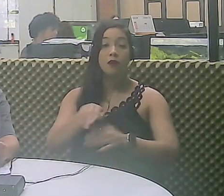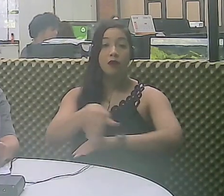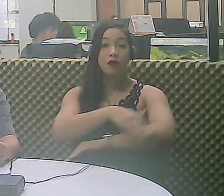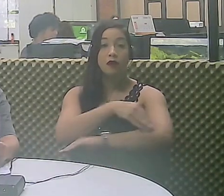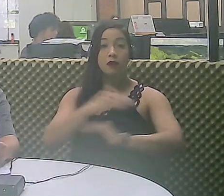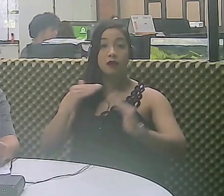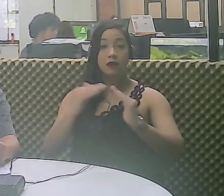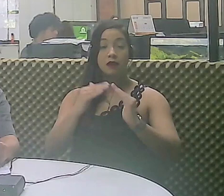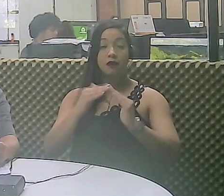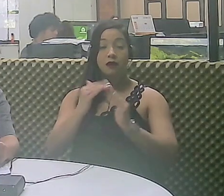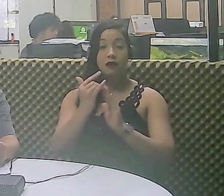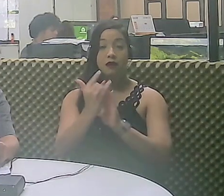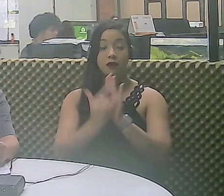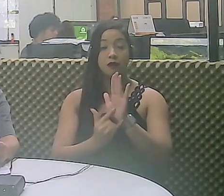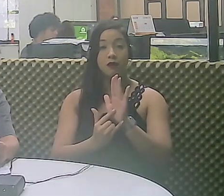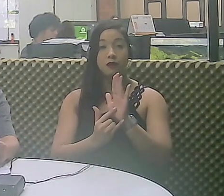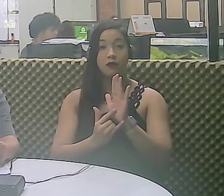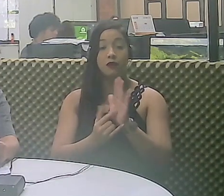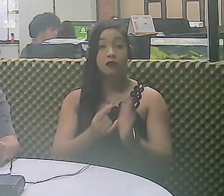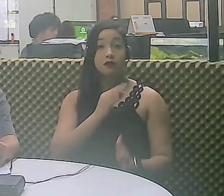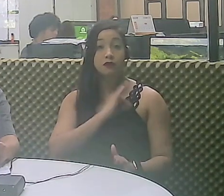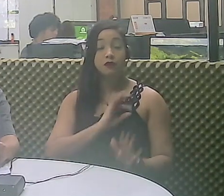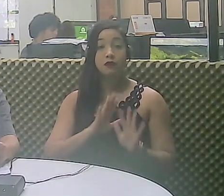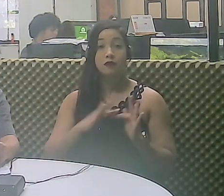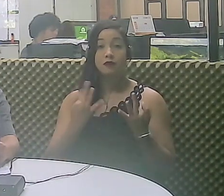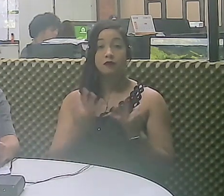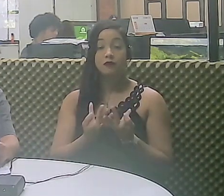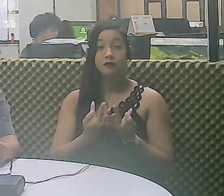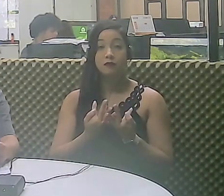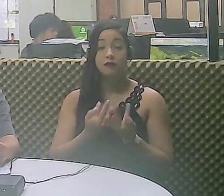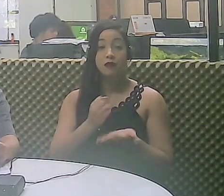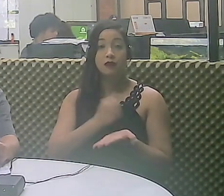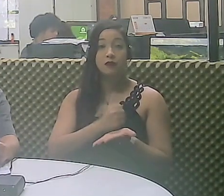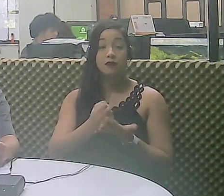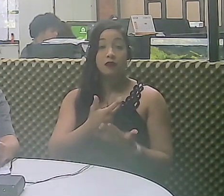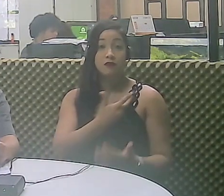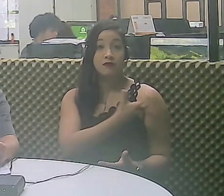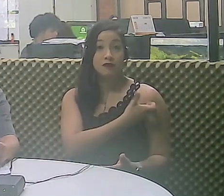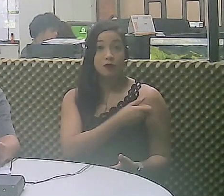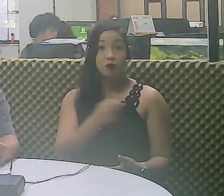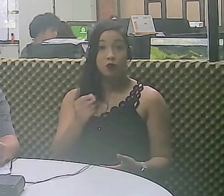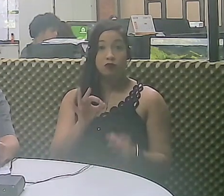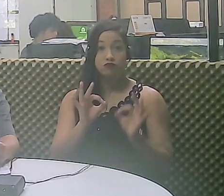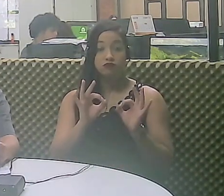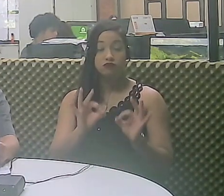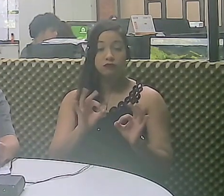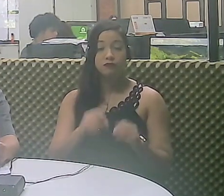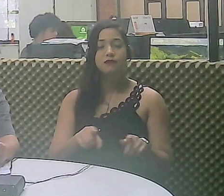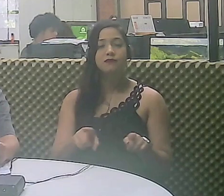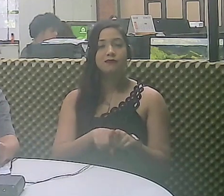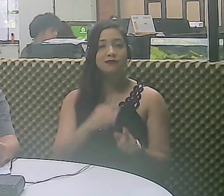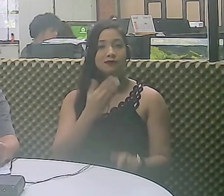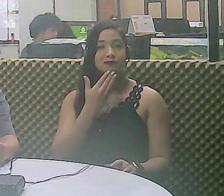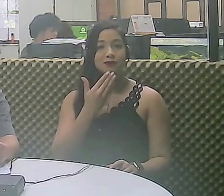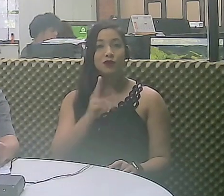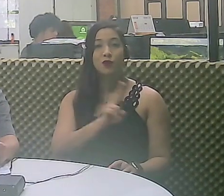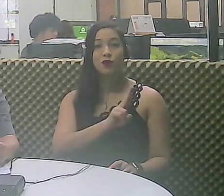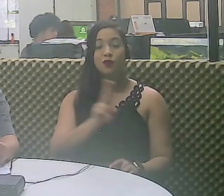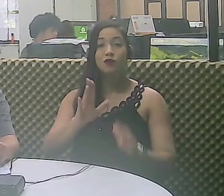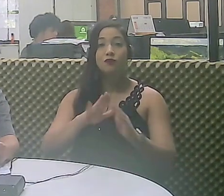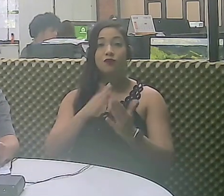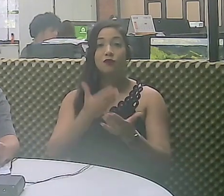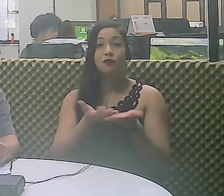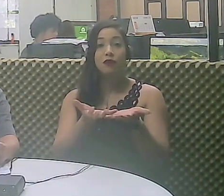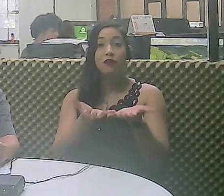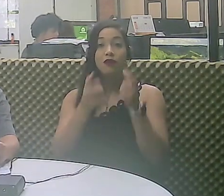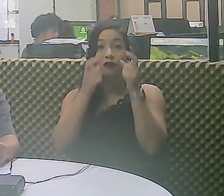atual, comprovantes de renda bruta familiar e cartão de vacina atualizado. Também será solicitado o nome da escola